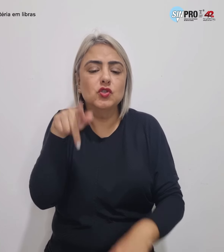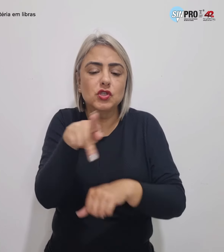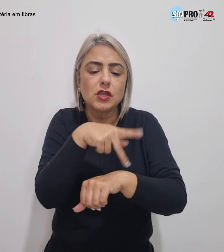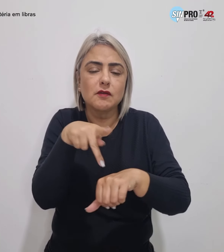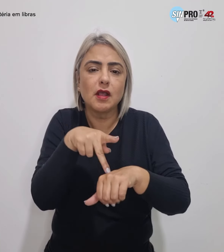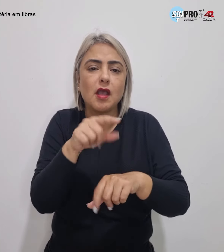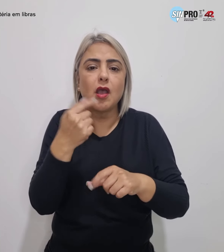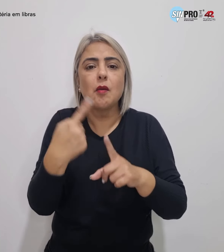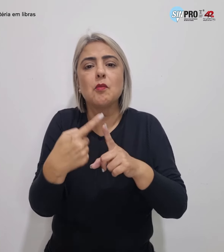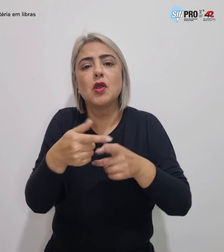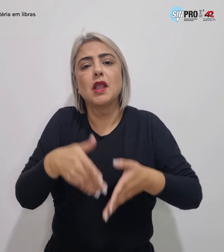mulheres